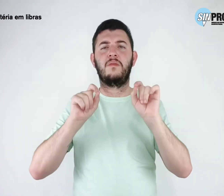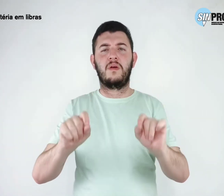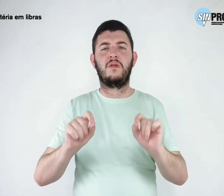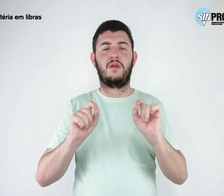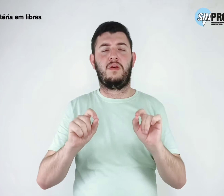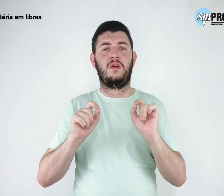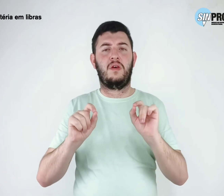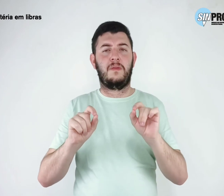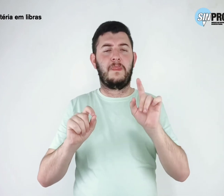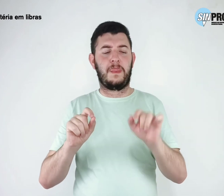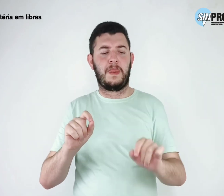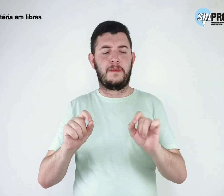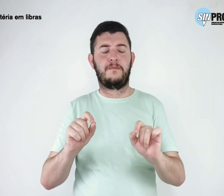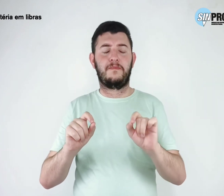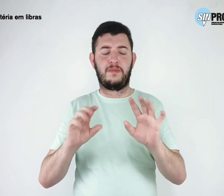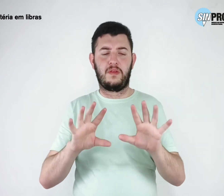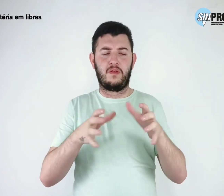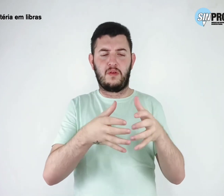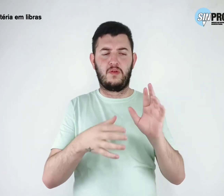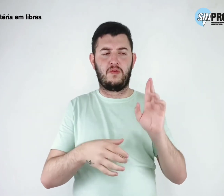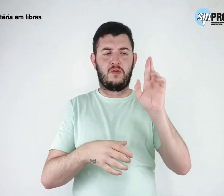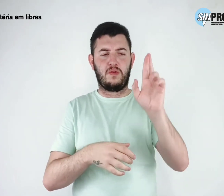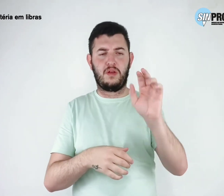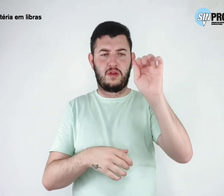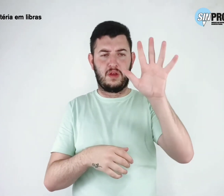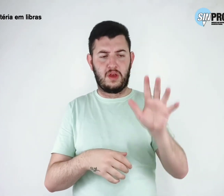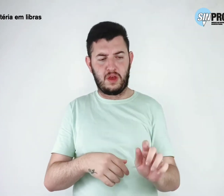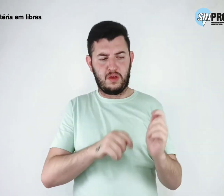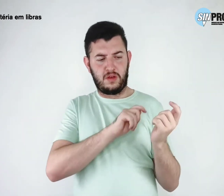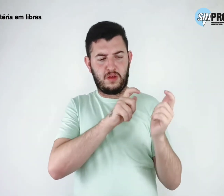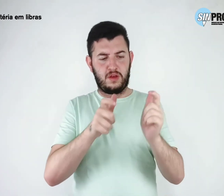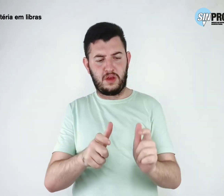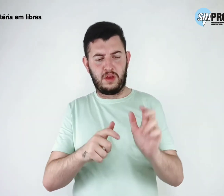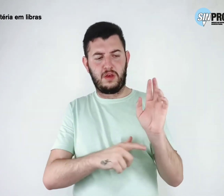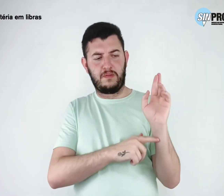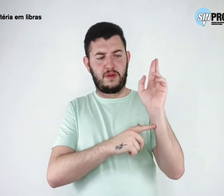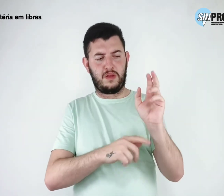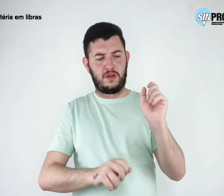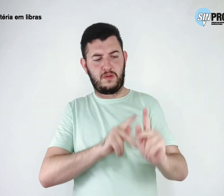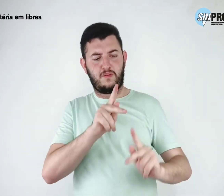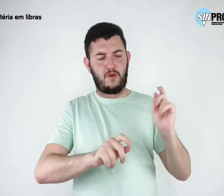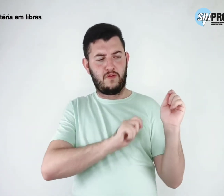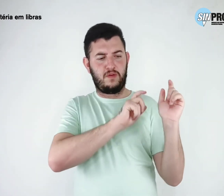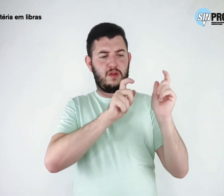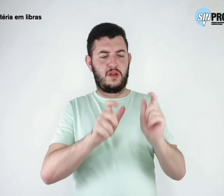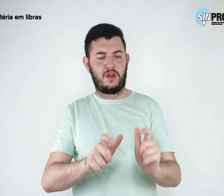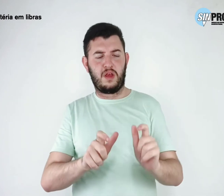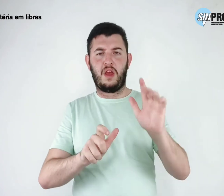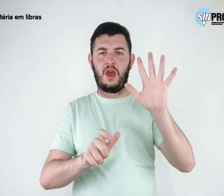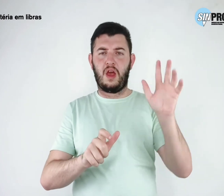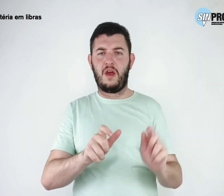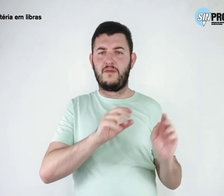e organizações representativas dos povos tradicionais de matriz